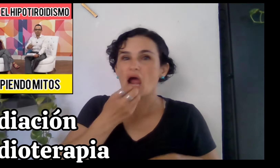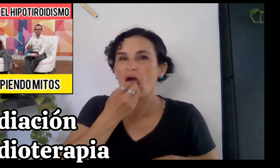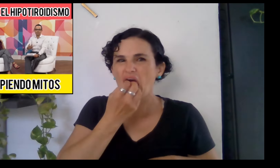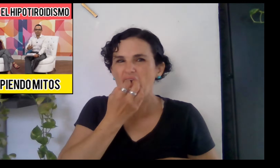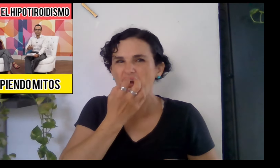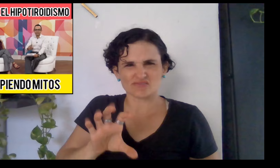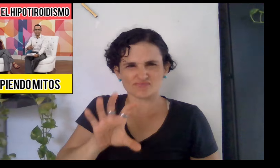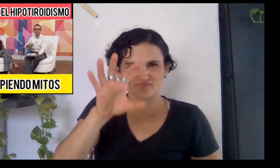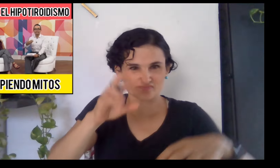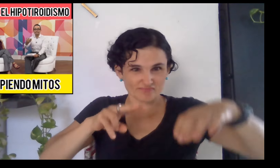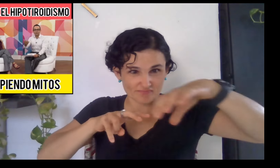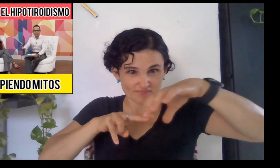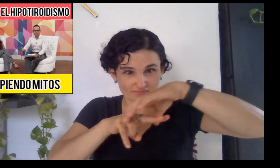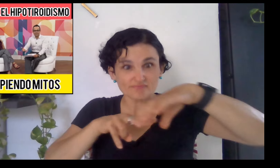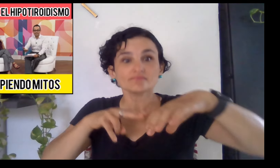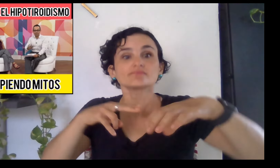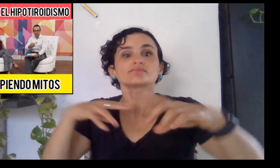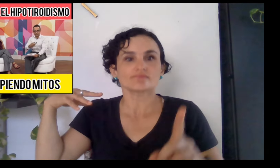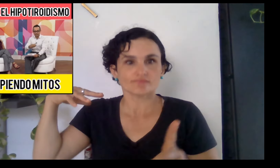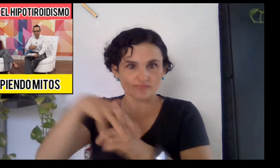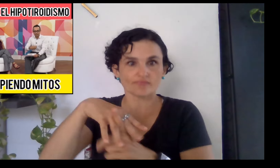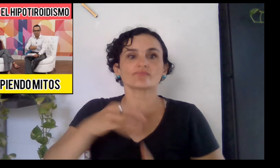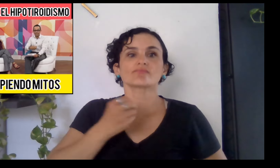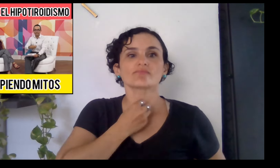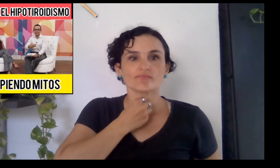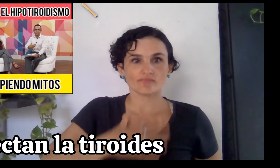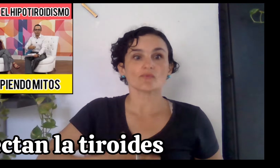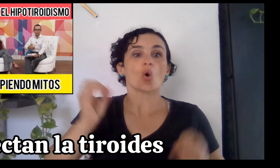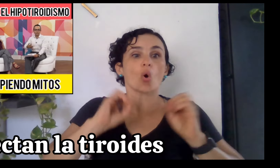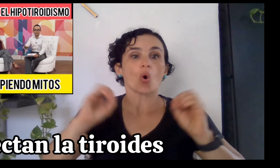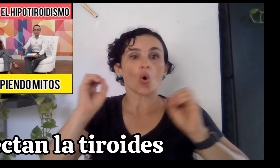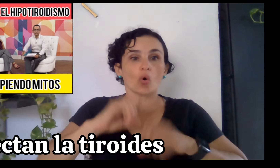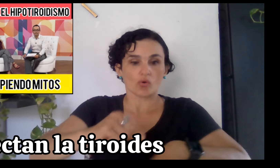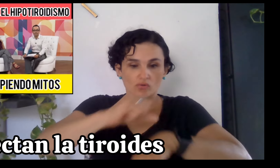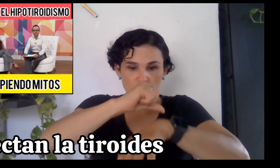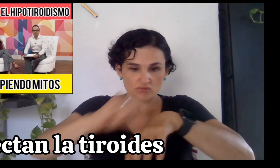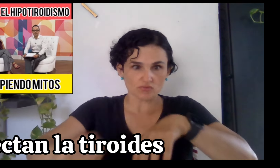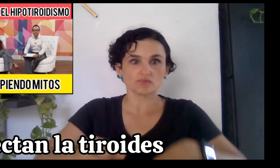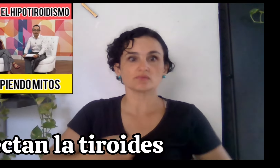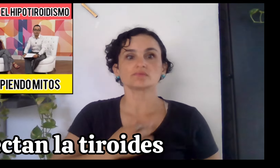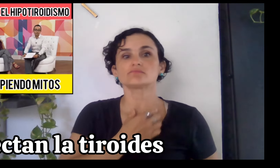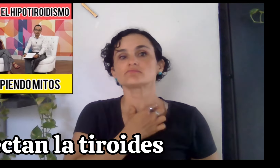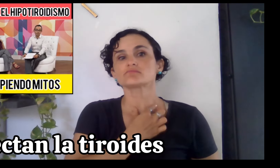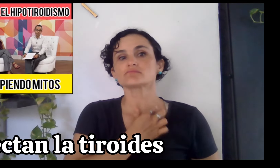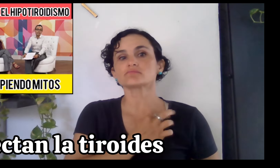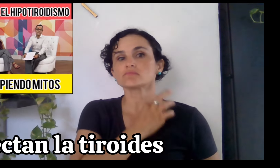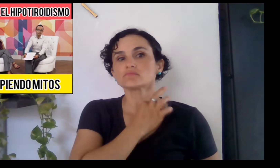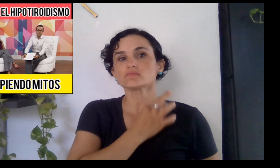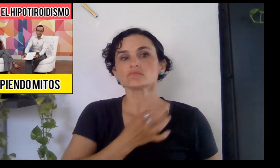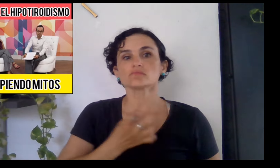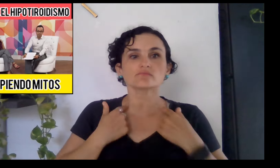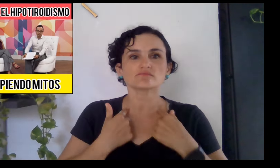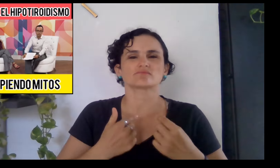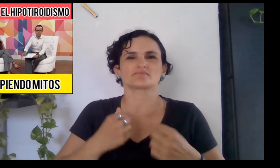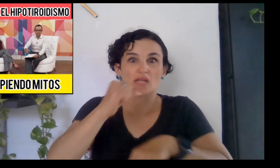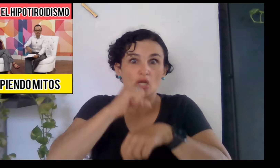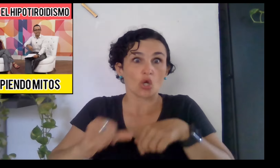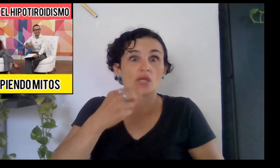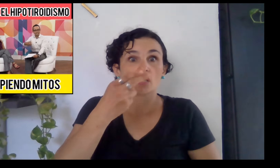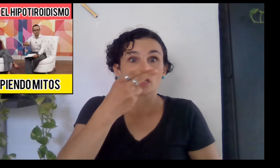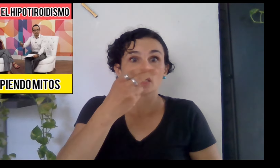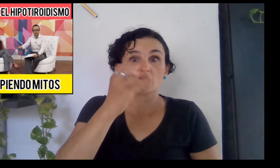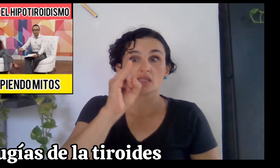sobre la enfermedad de la tiroides. Cirugías que se han hecho sobre la tiroides, efectuados con la intención de corregir la enfermedad, como el hipertiroidismo,